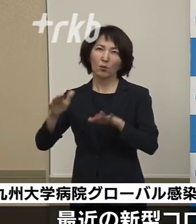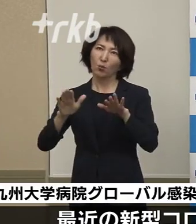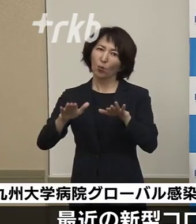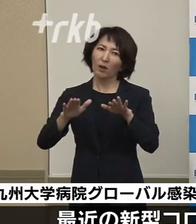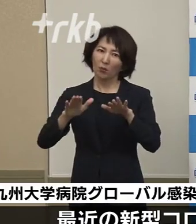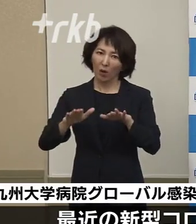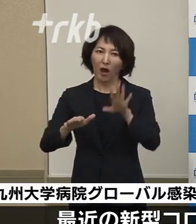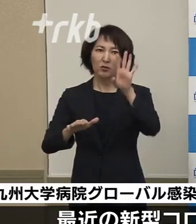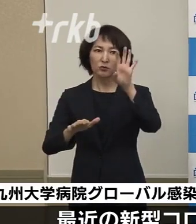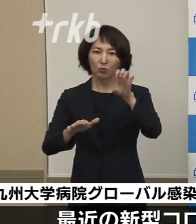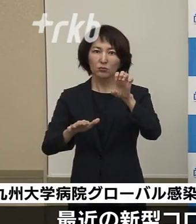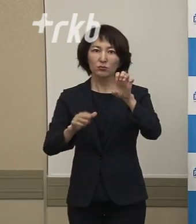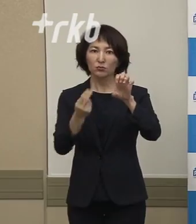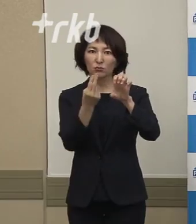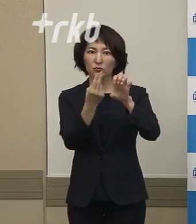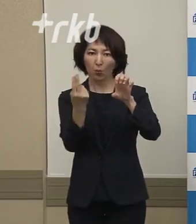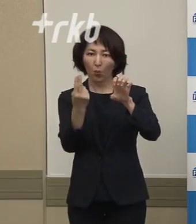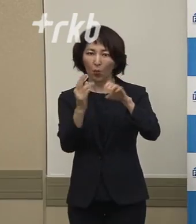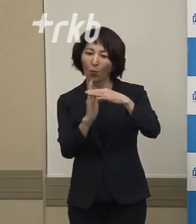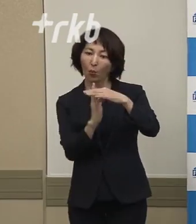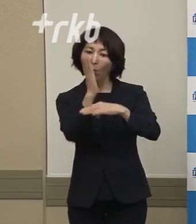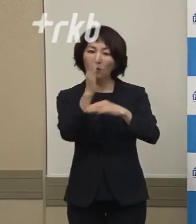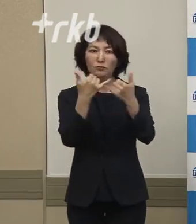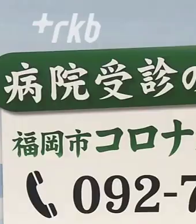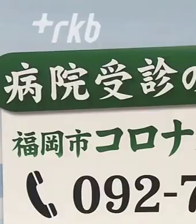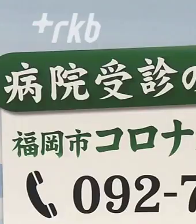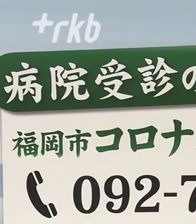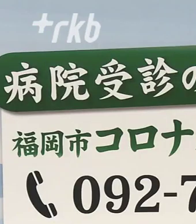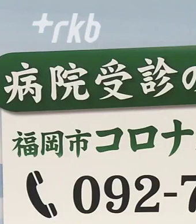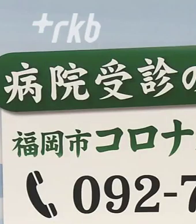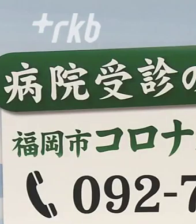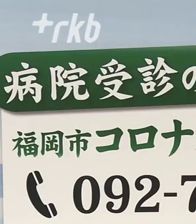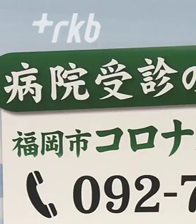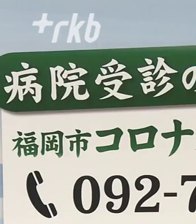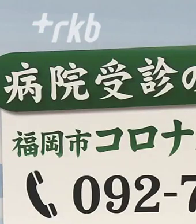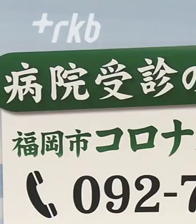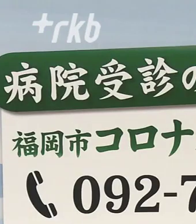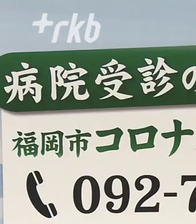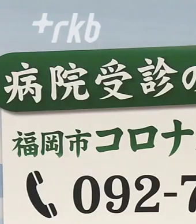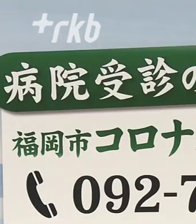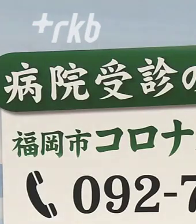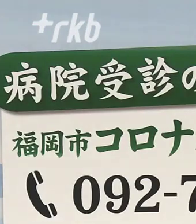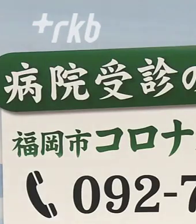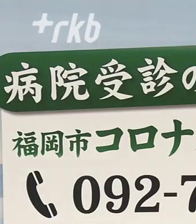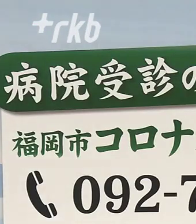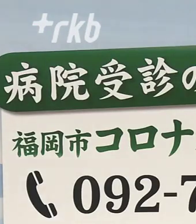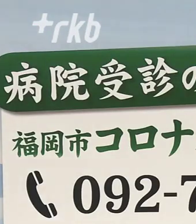の痛みが多いとした上で、病院を受診する前に電話で相談してほしいとしています。